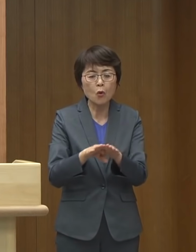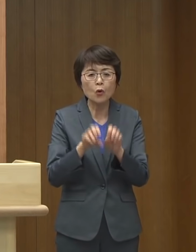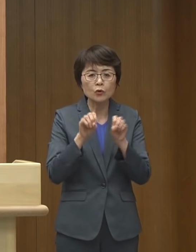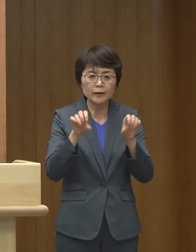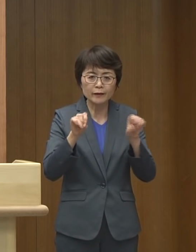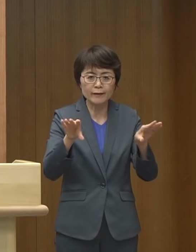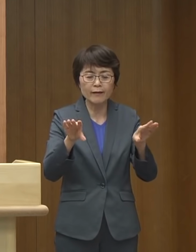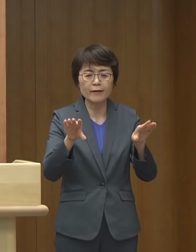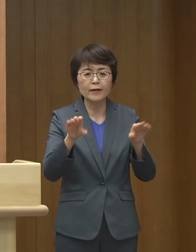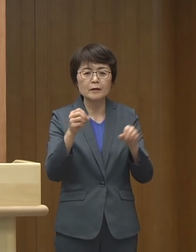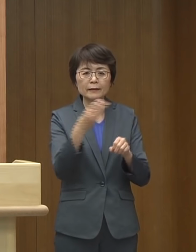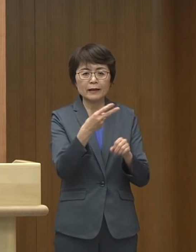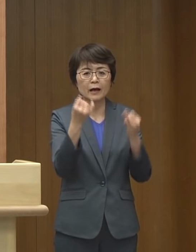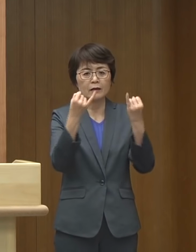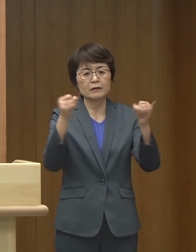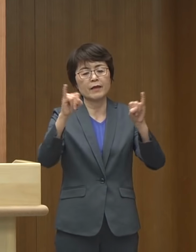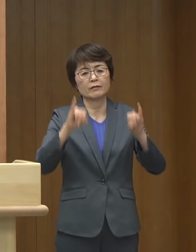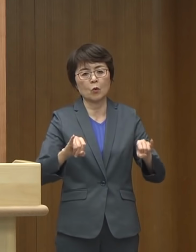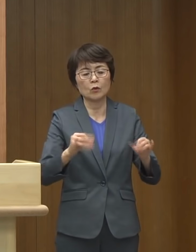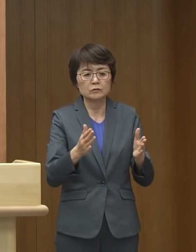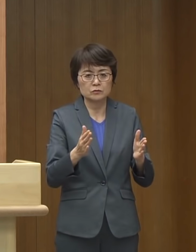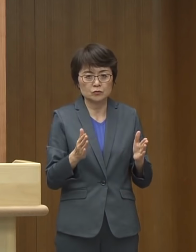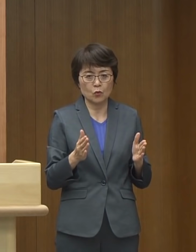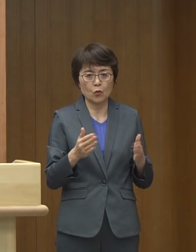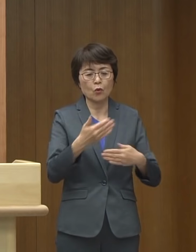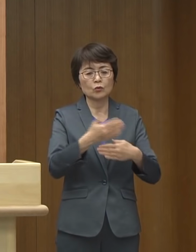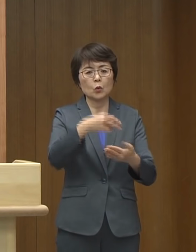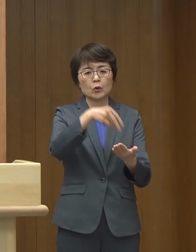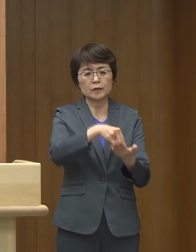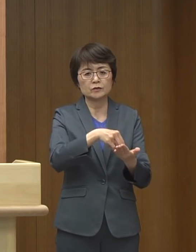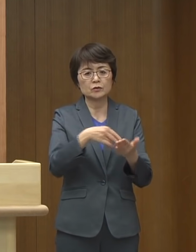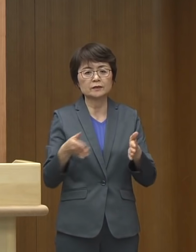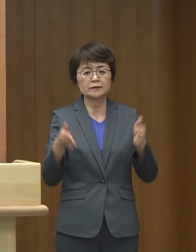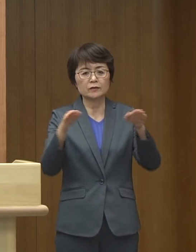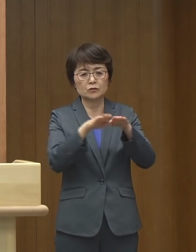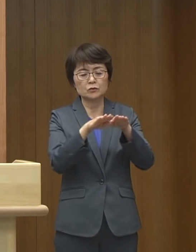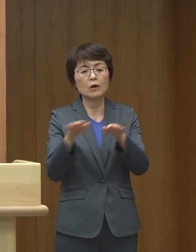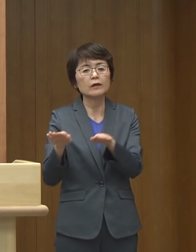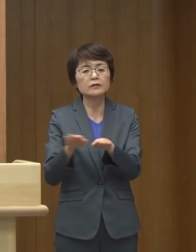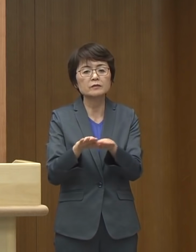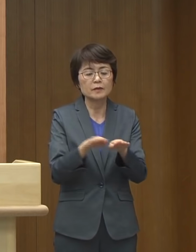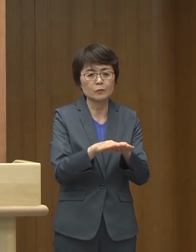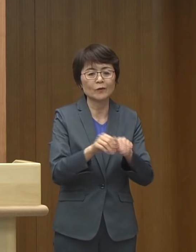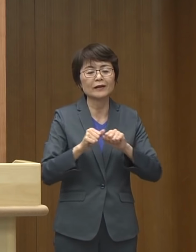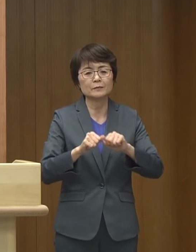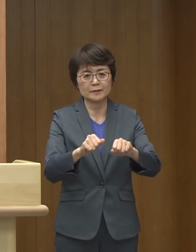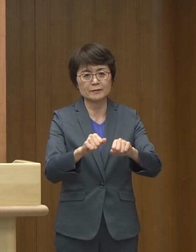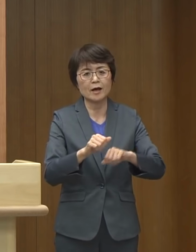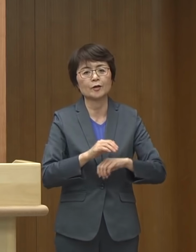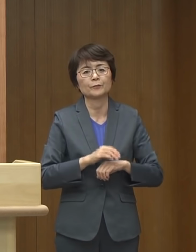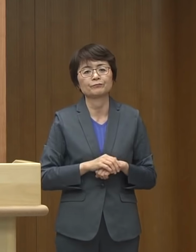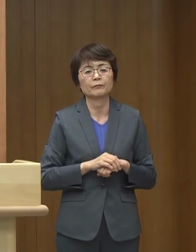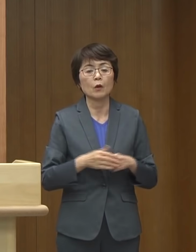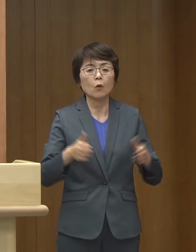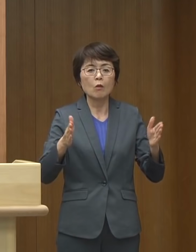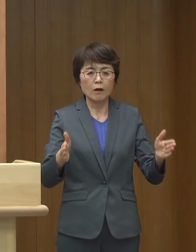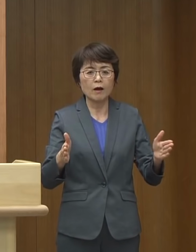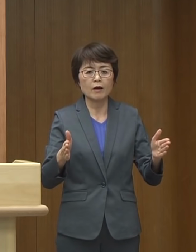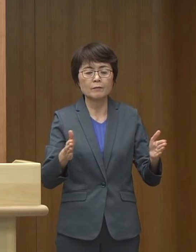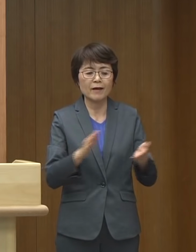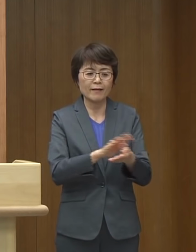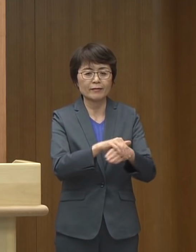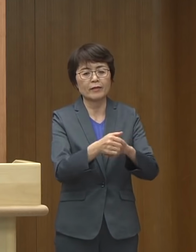合わせてイベントの自粛や同立施設の休止を実施したところでございます。この間にですね、手